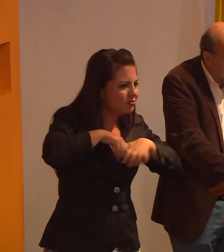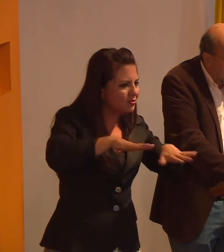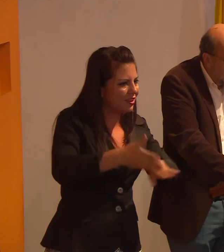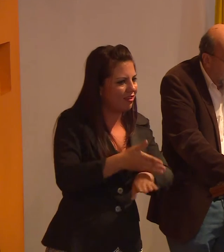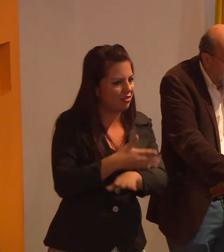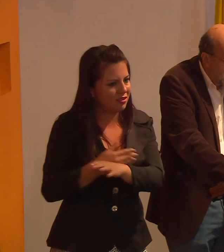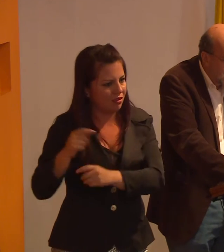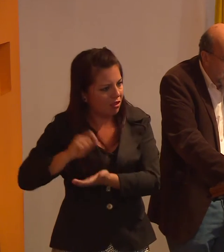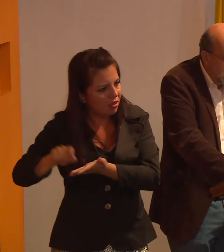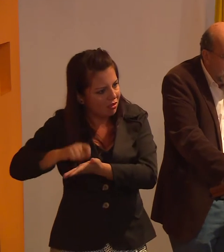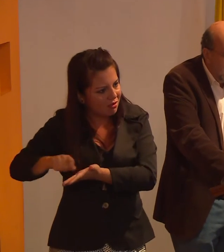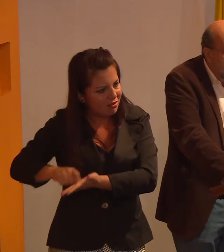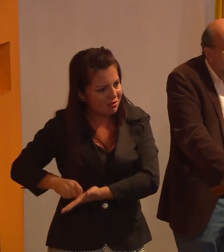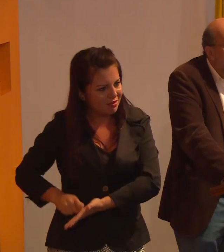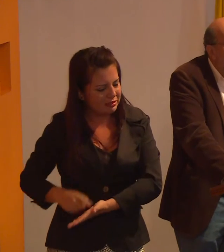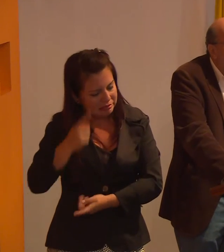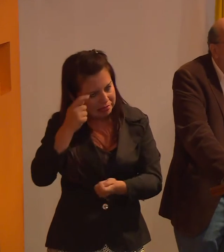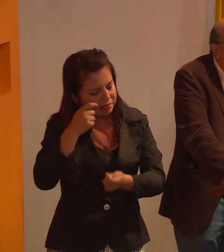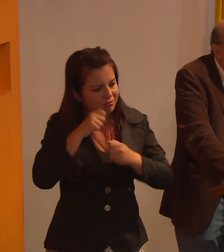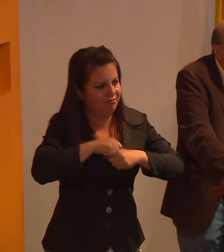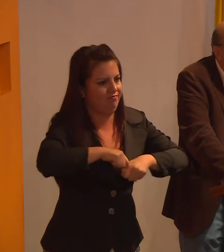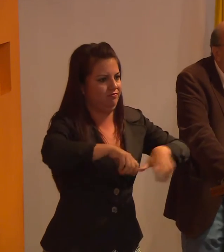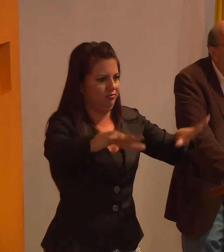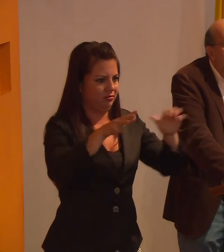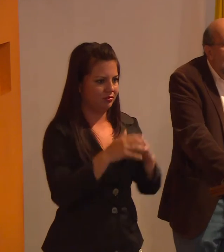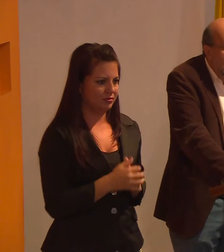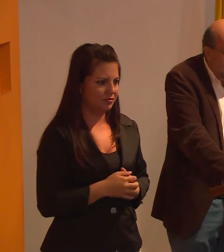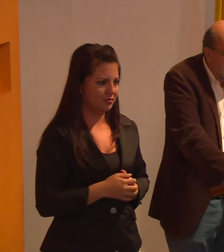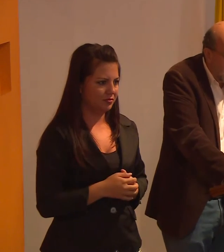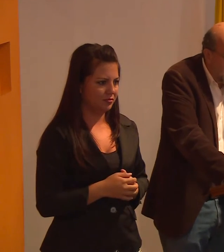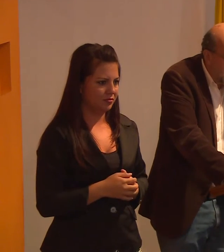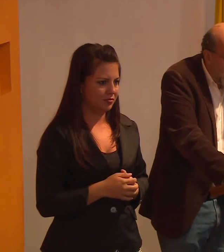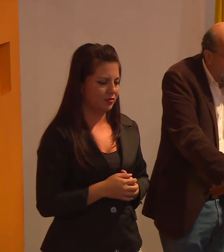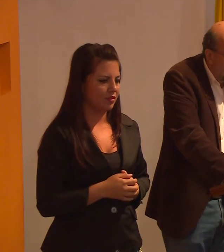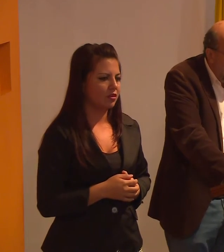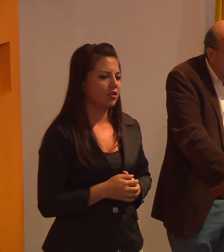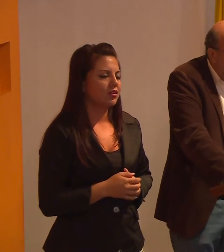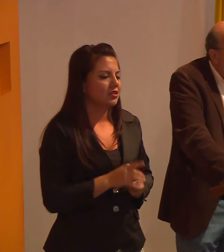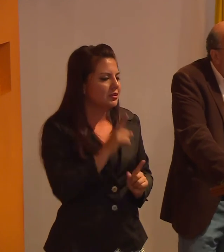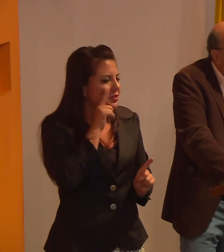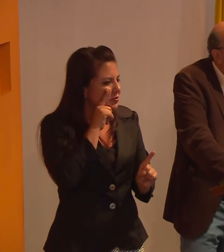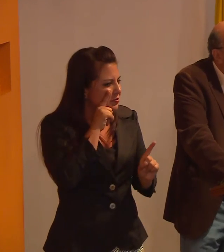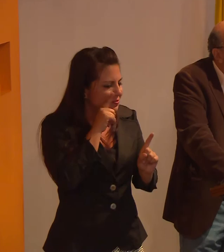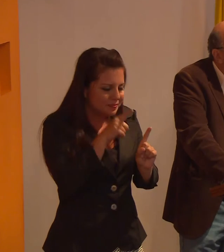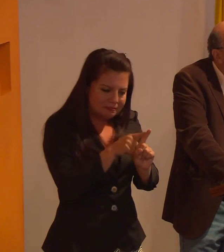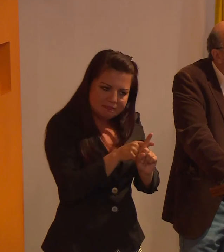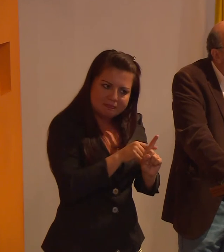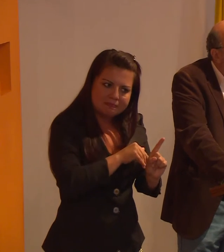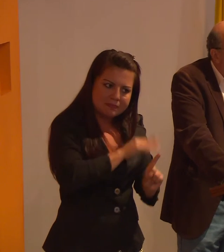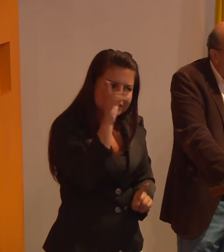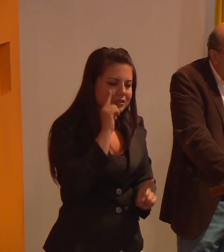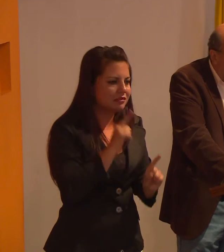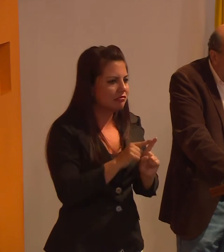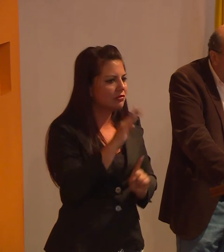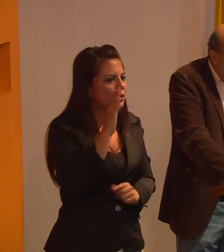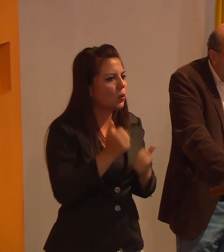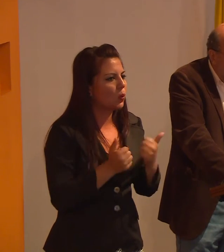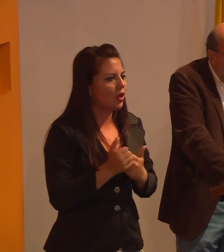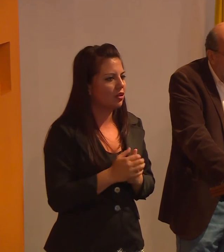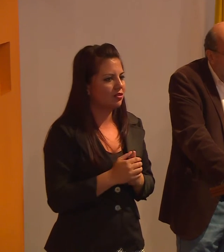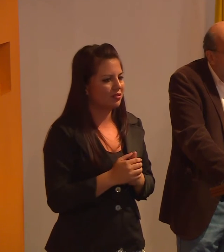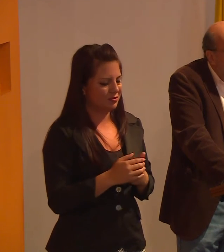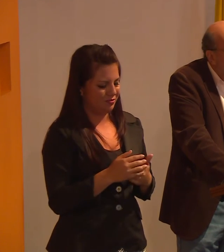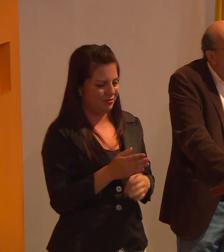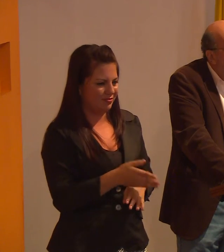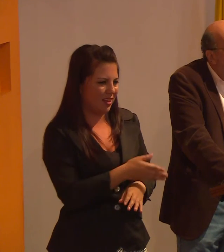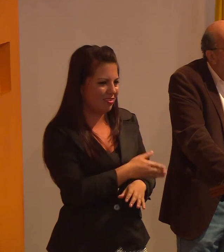producciones académicas. El objetivo prioritario, sin embargo, es cumplir con los requerimientos